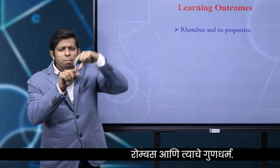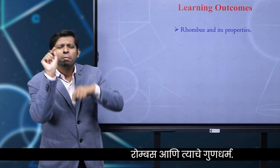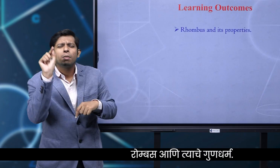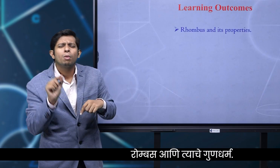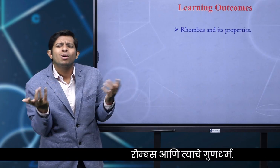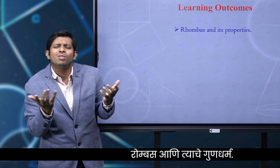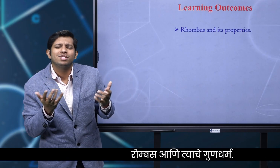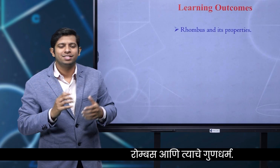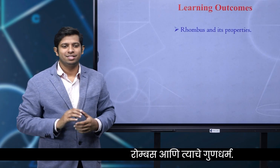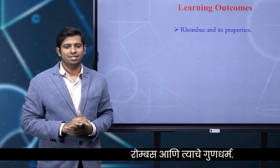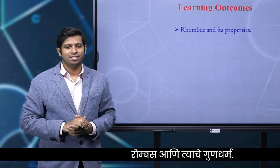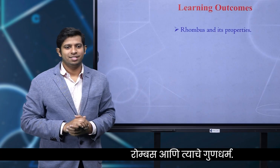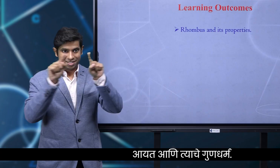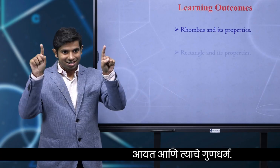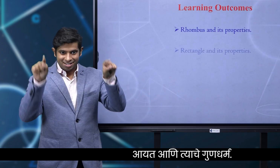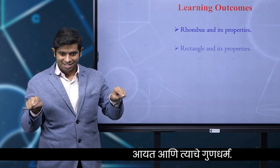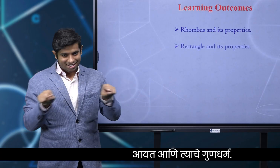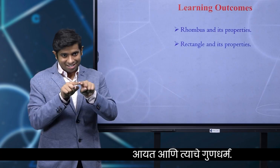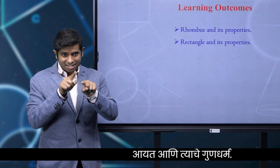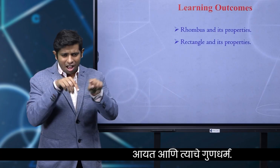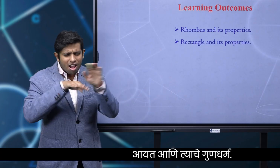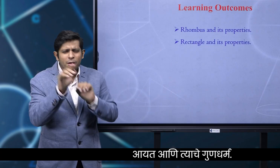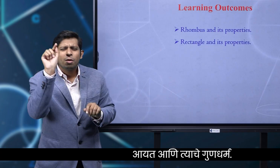त्याचे गुणधर्म, आयत आणि त्याचे गुणधर्म,